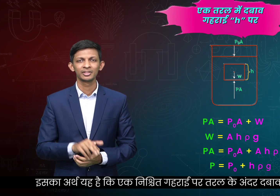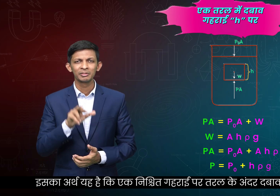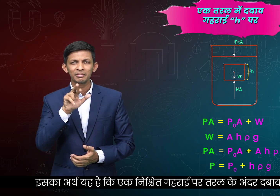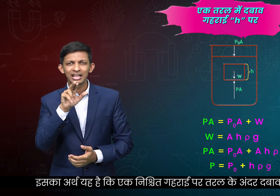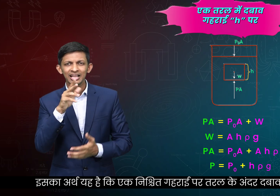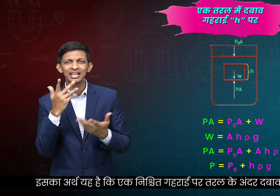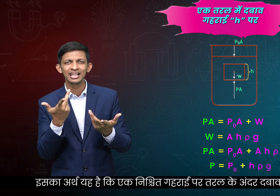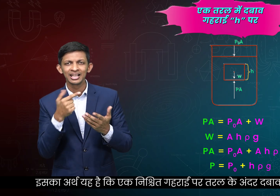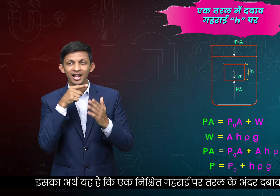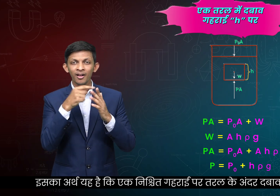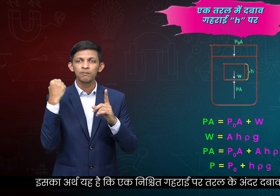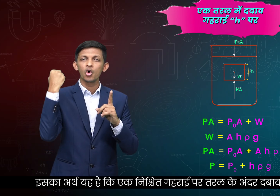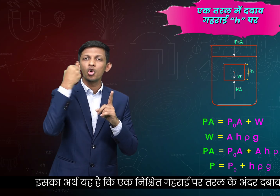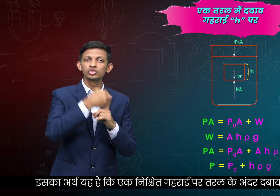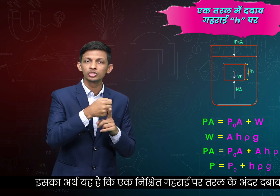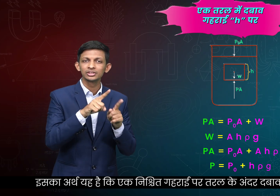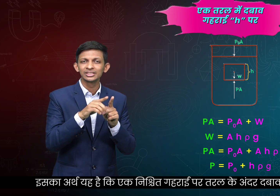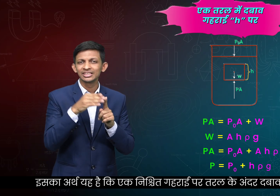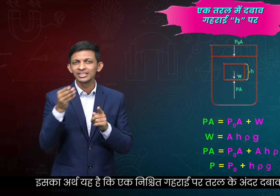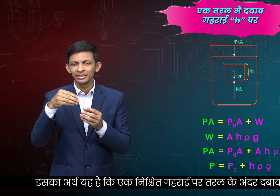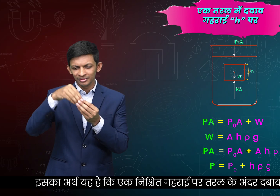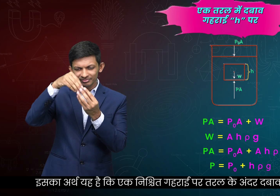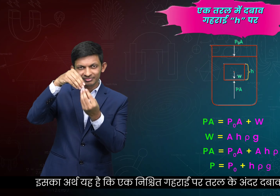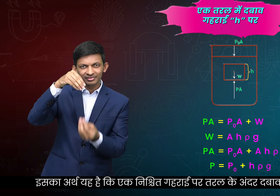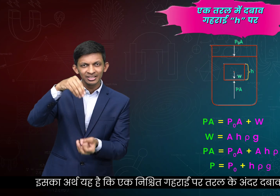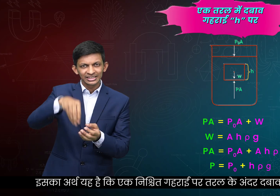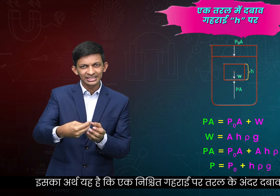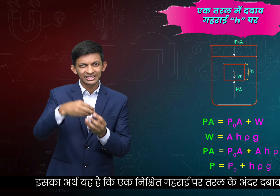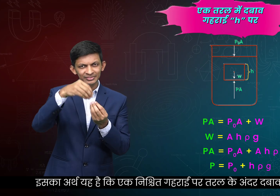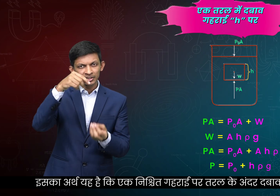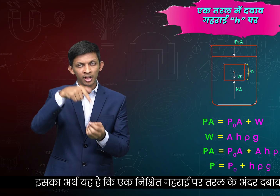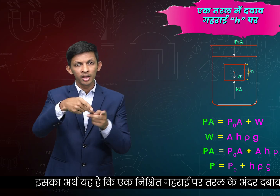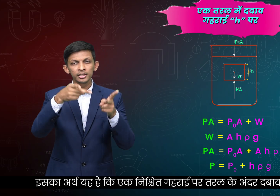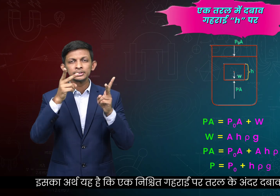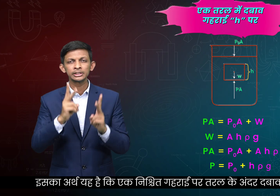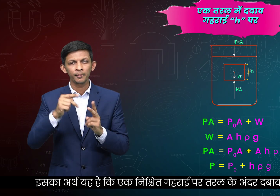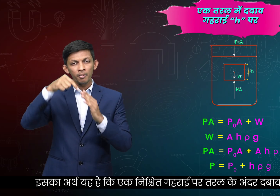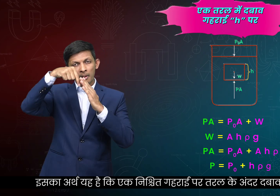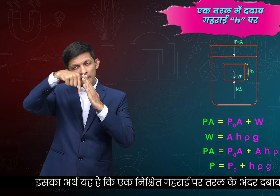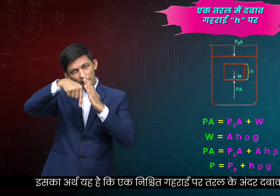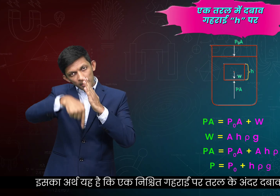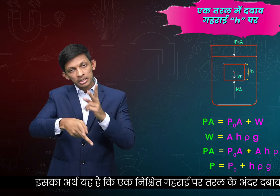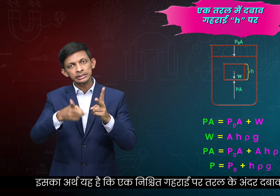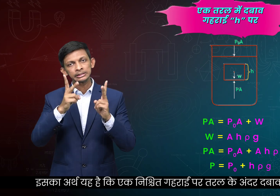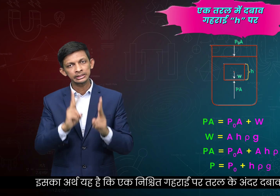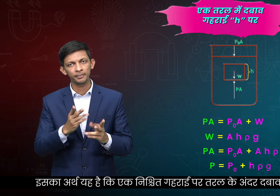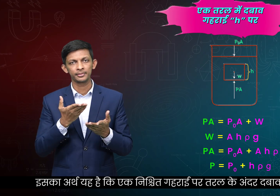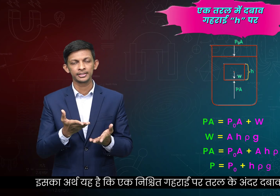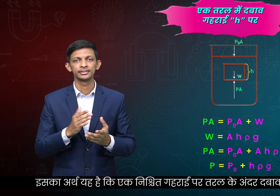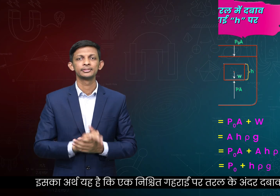इसका अर्थ यह है कि ये निष्क्रिय गहराई पर तरल के अंदर दबाव स्थिर रहता